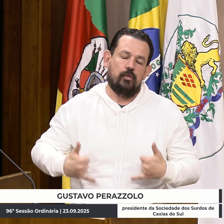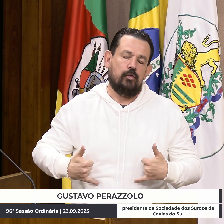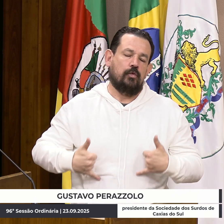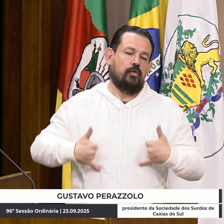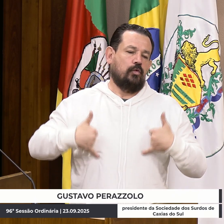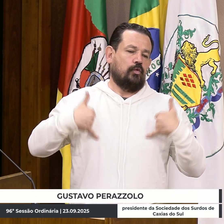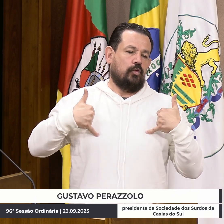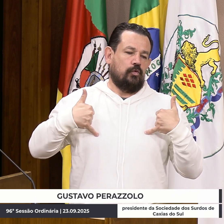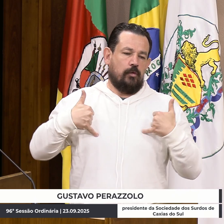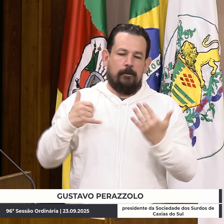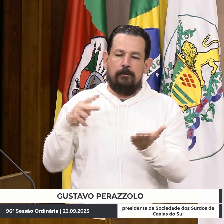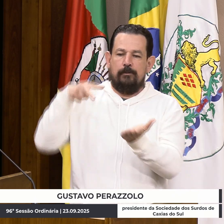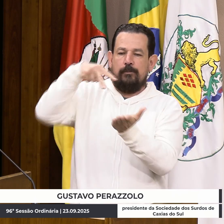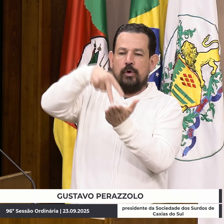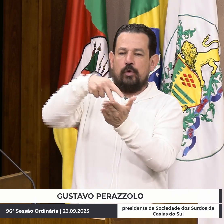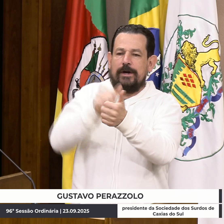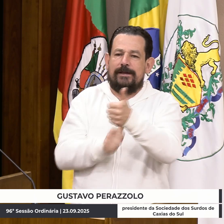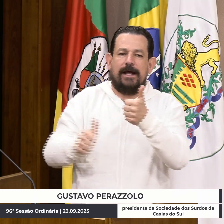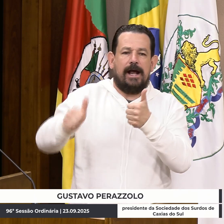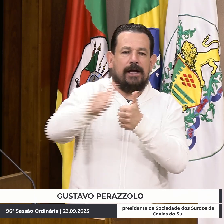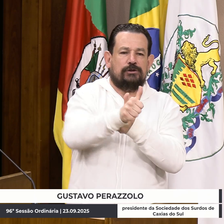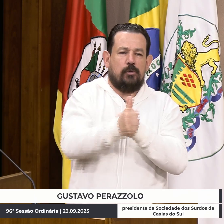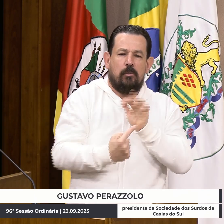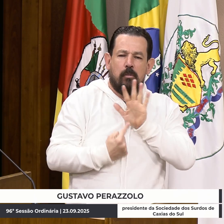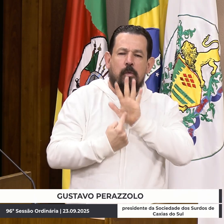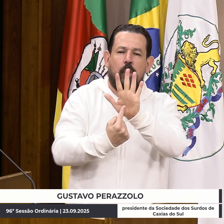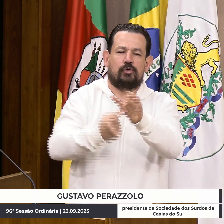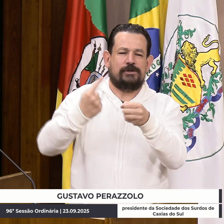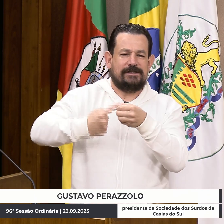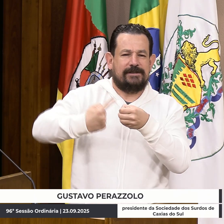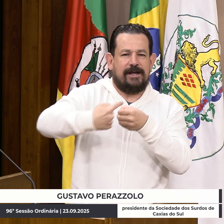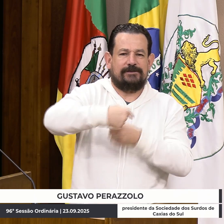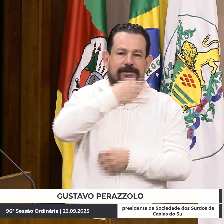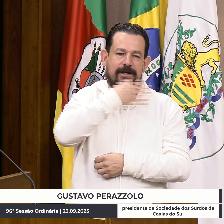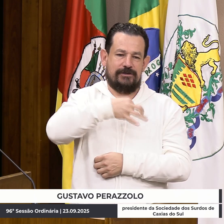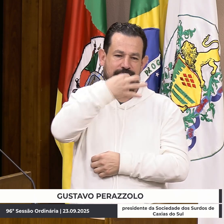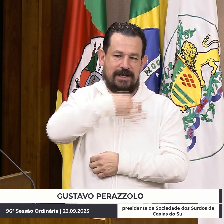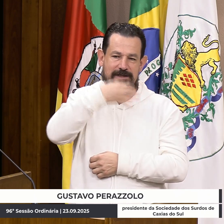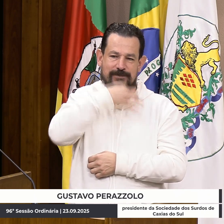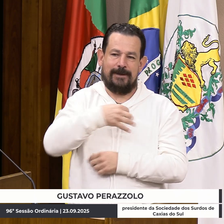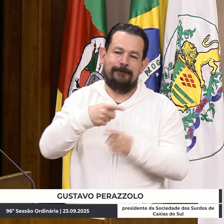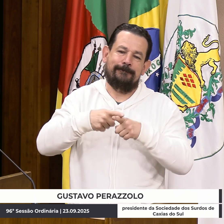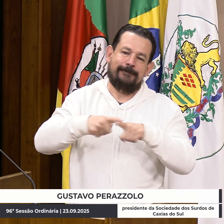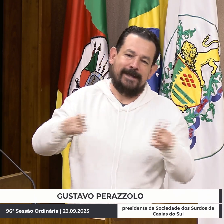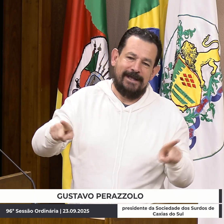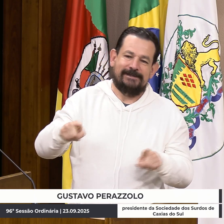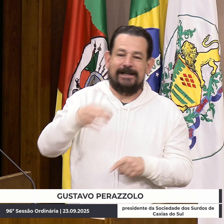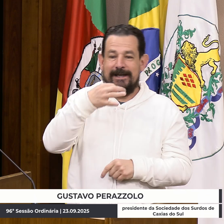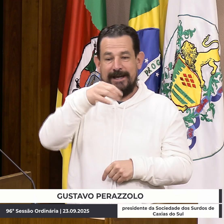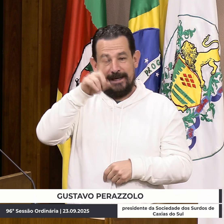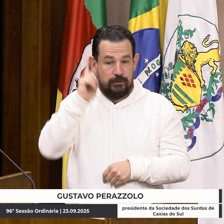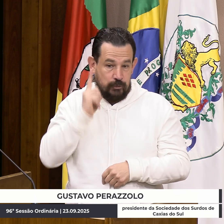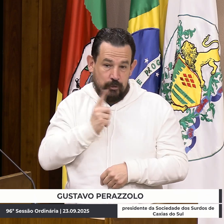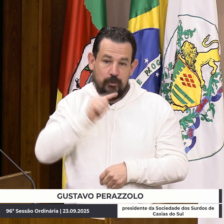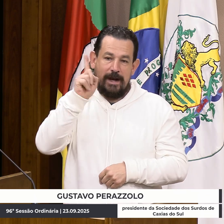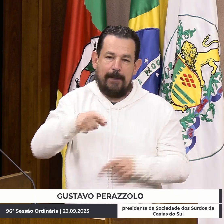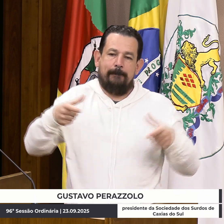hoje, então, nós temos muito orgulho nesse protagonismo surdo para apresentar aqui na cidade de Caxias do